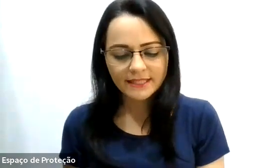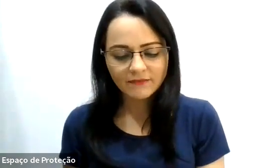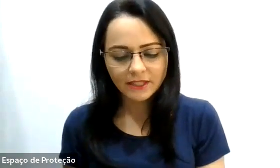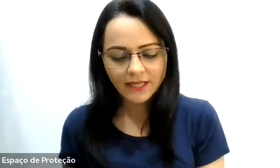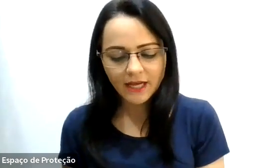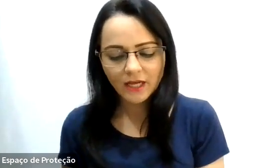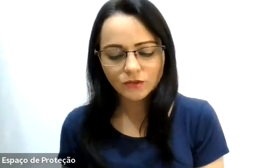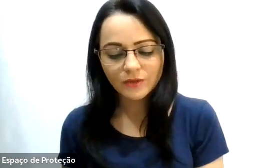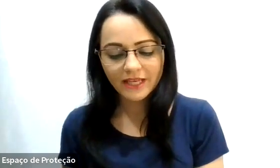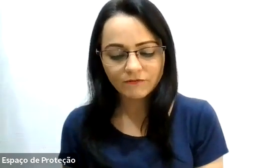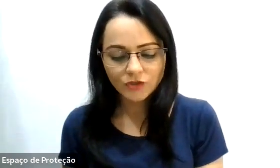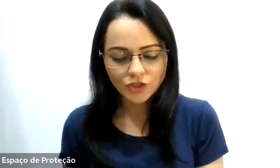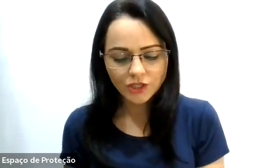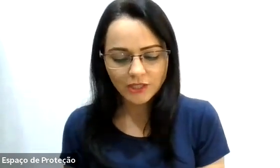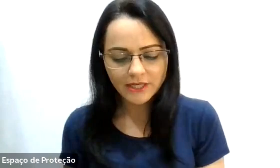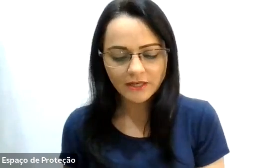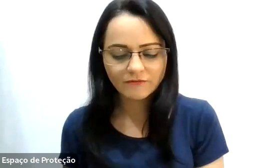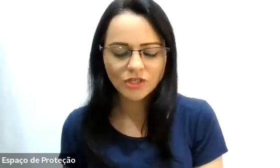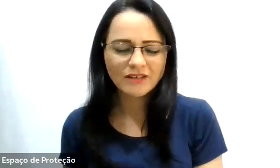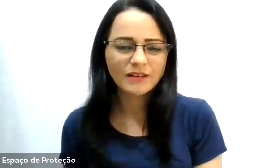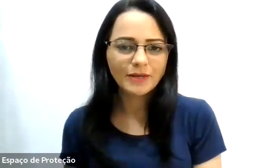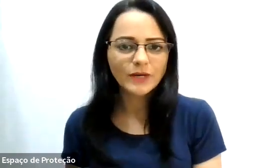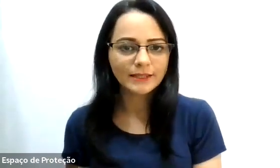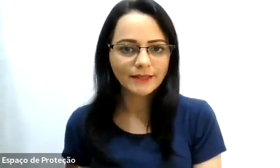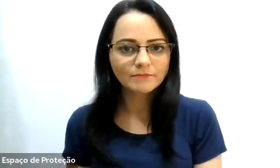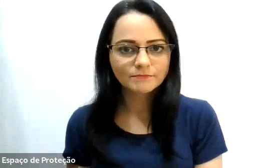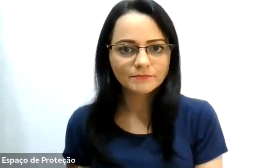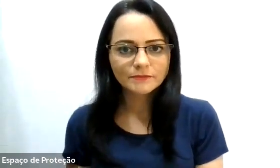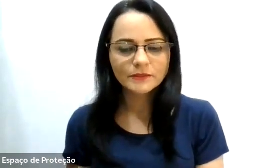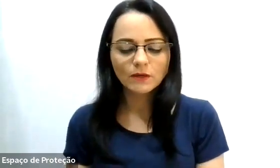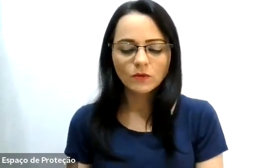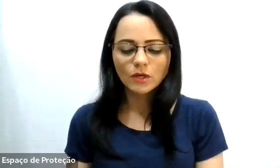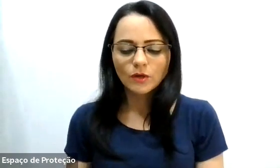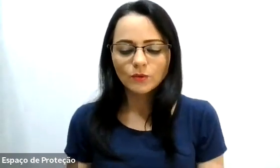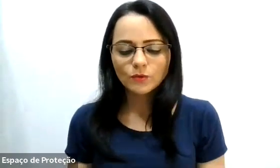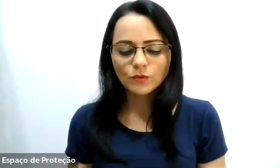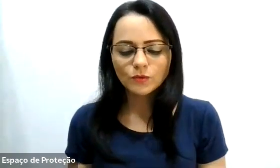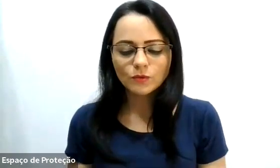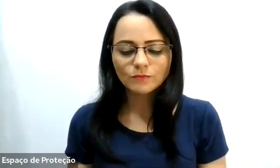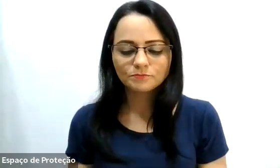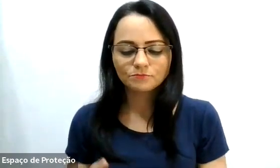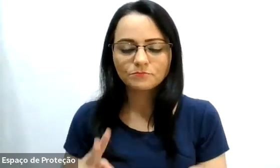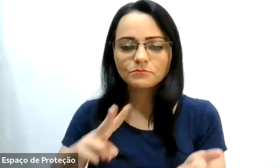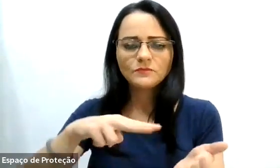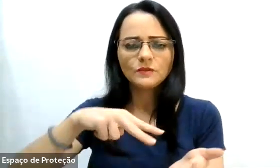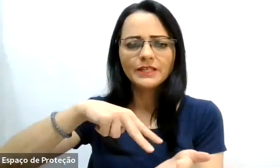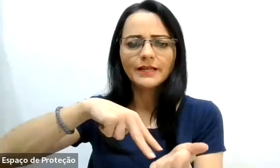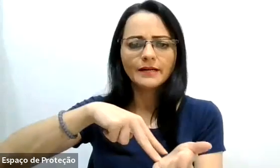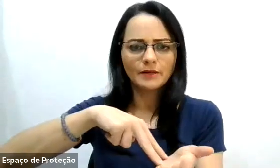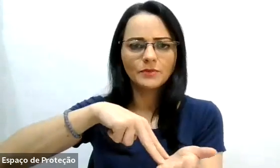estava deitado em vigília. Vigília é a madrugada, tá? Então, o deitar, a